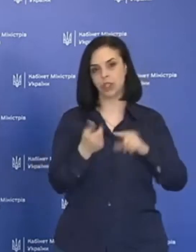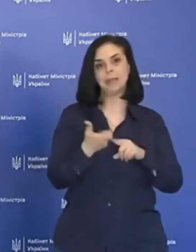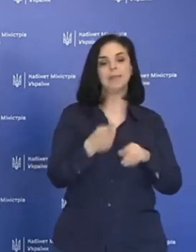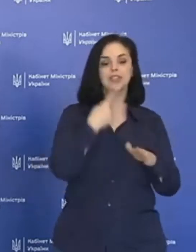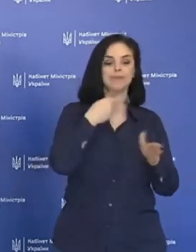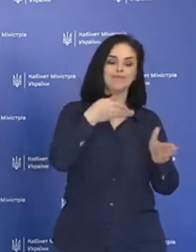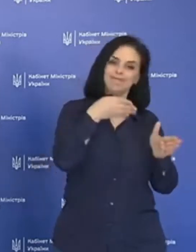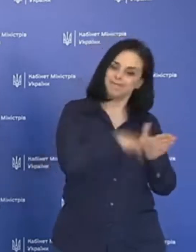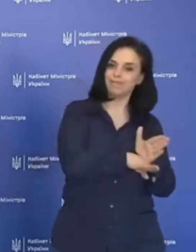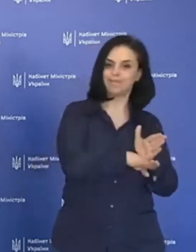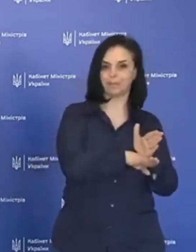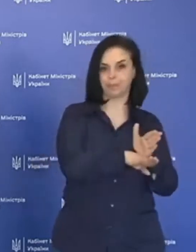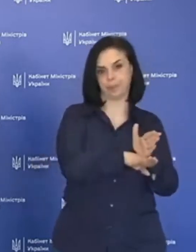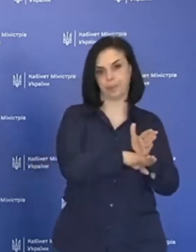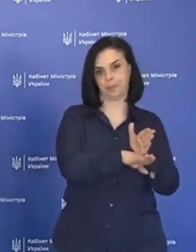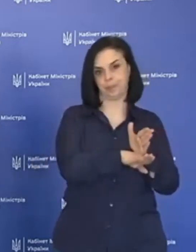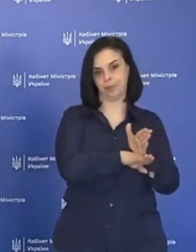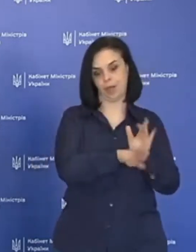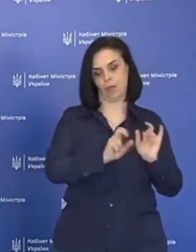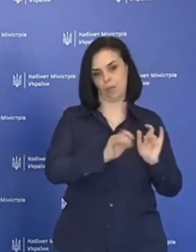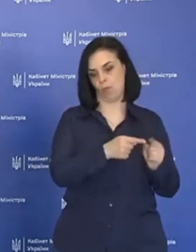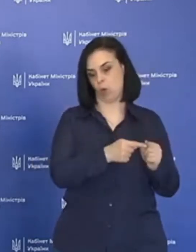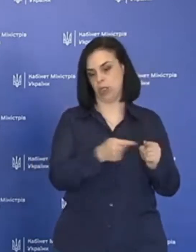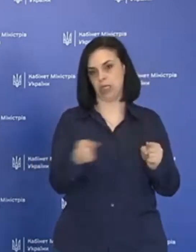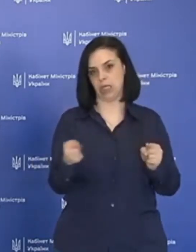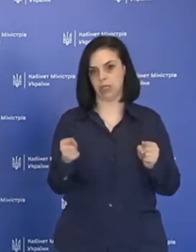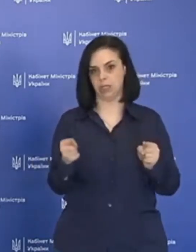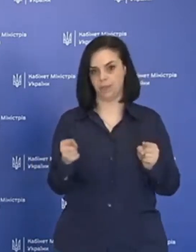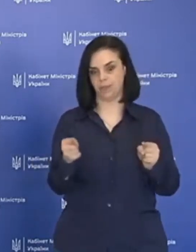більш тяжкий процес